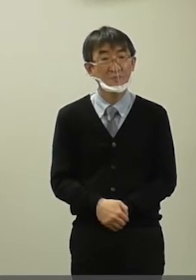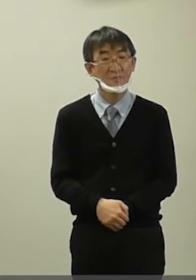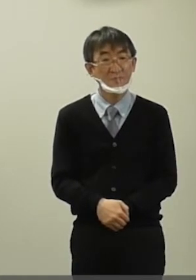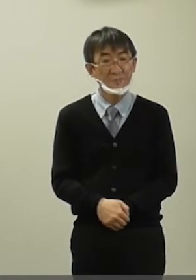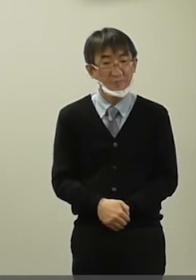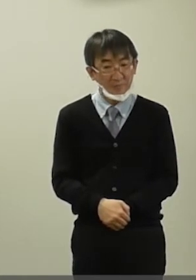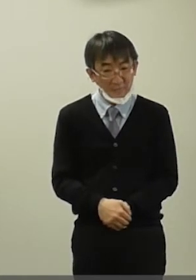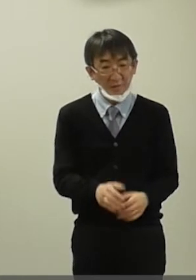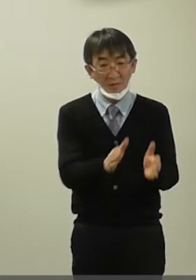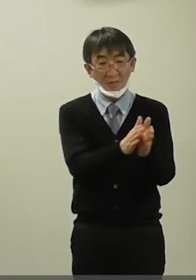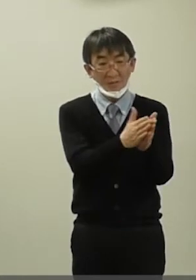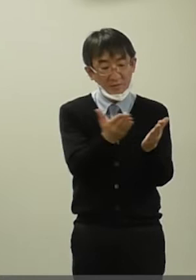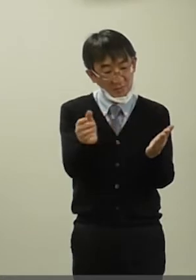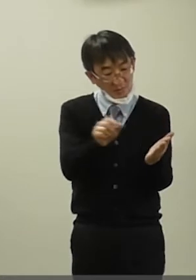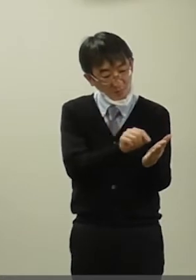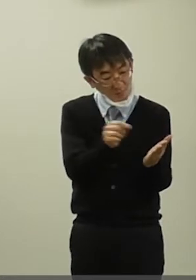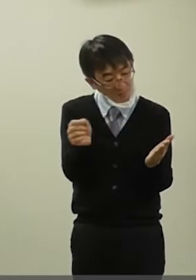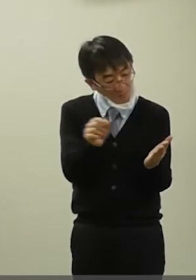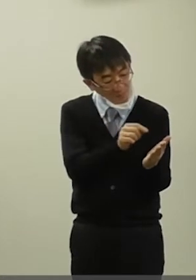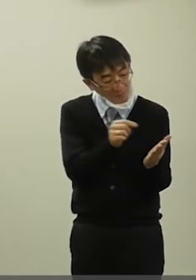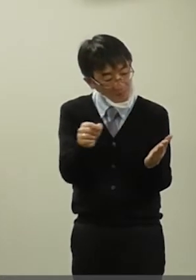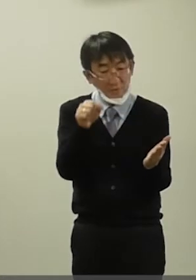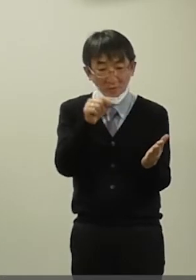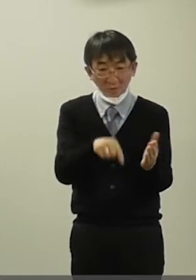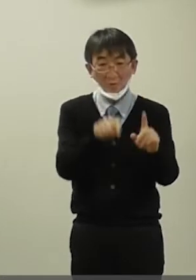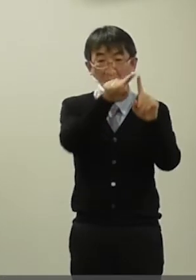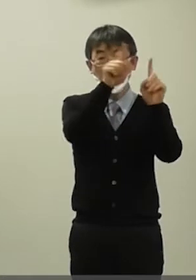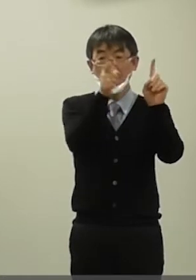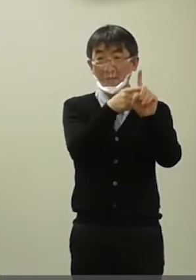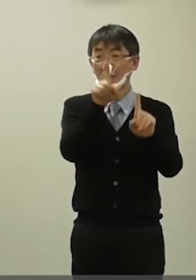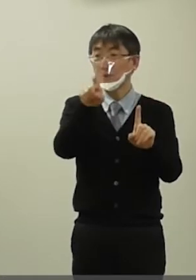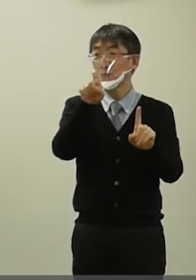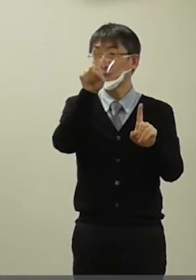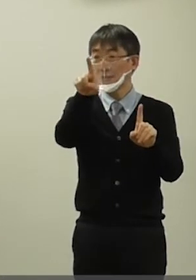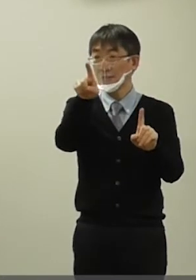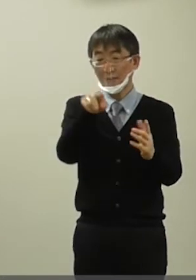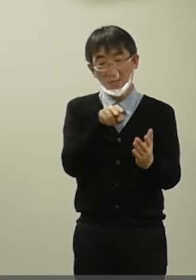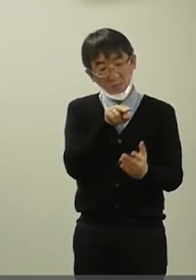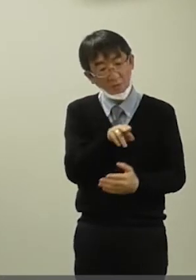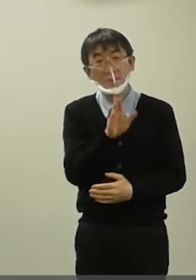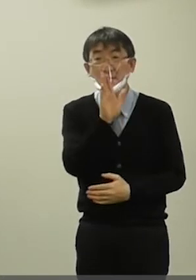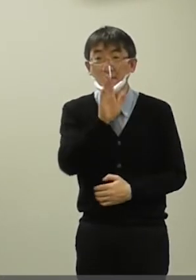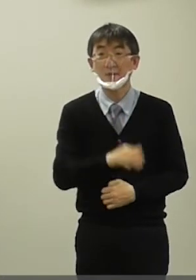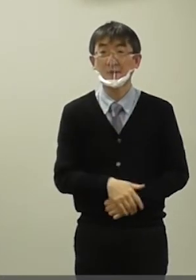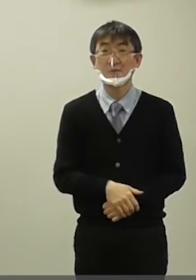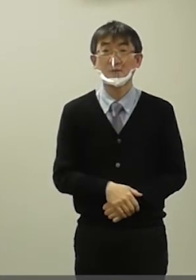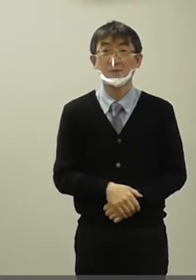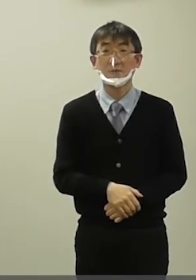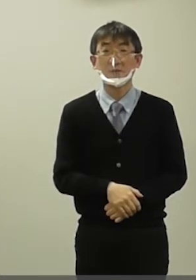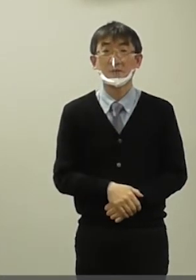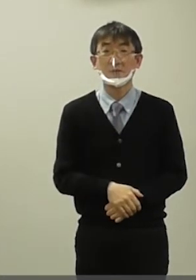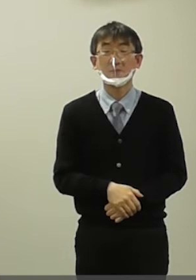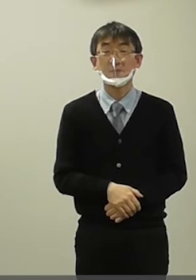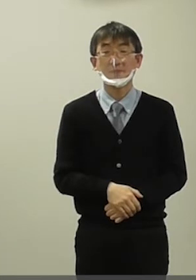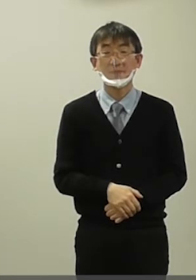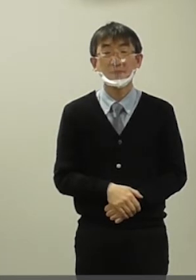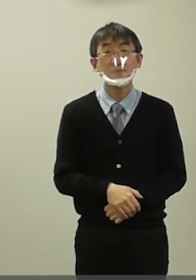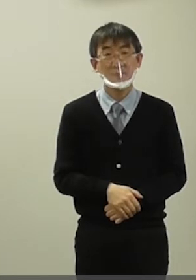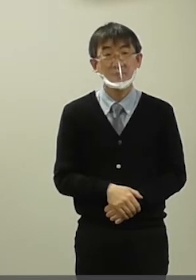めっぴいただいてですねぇー11提示諸島をごらんいただきたいと思いますよ先日